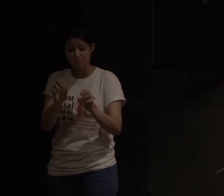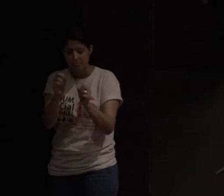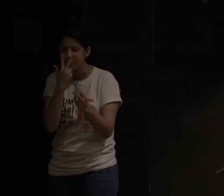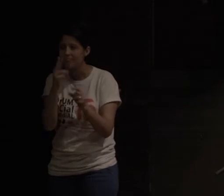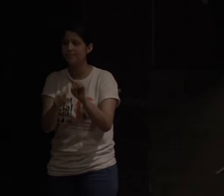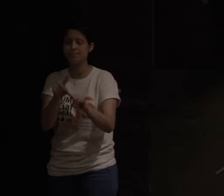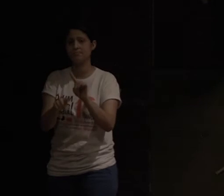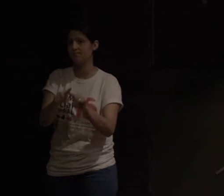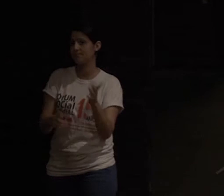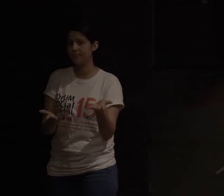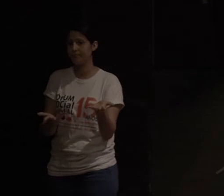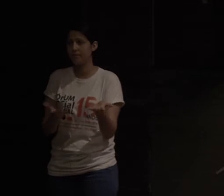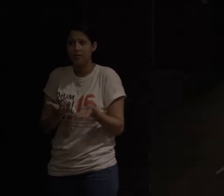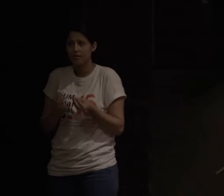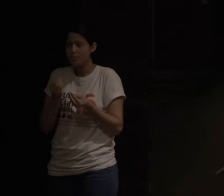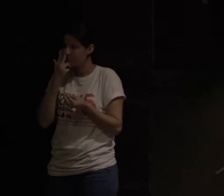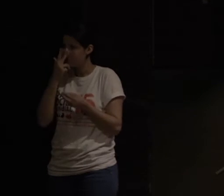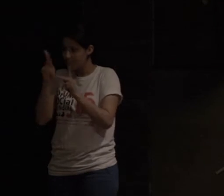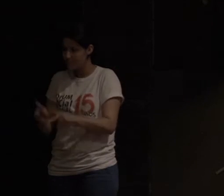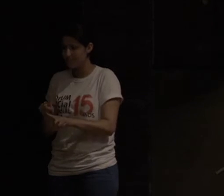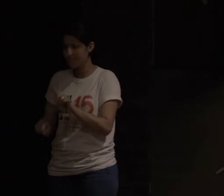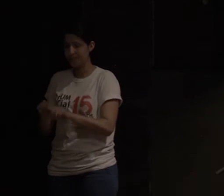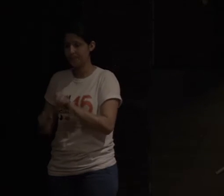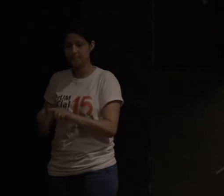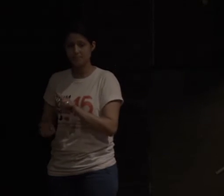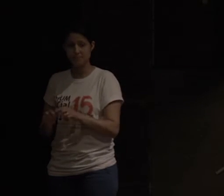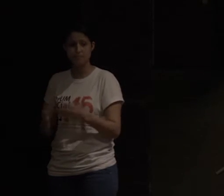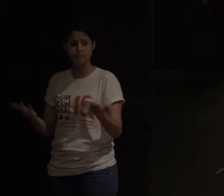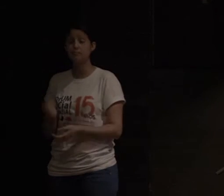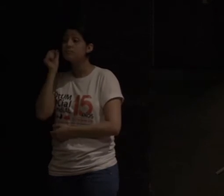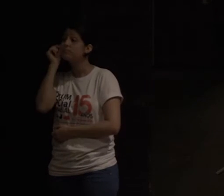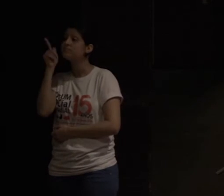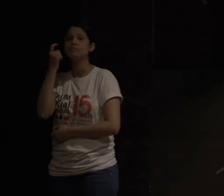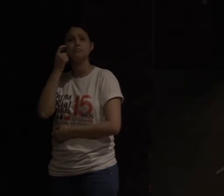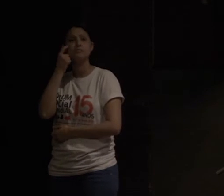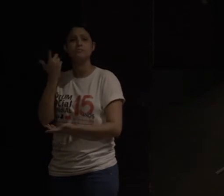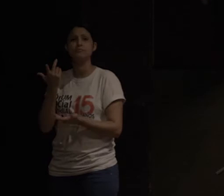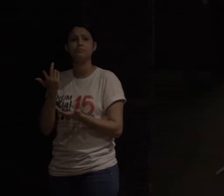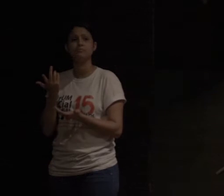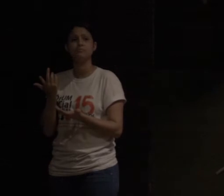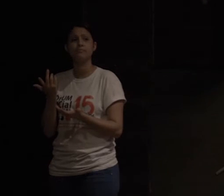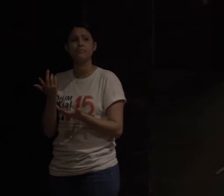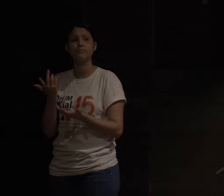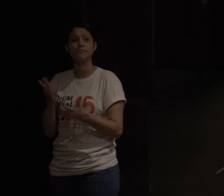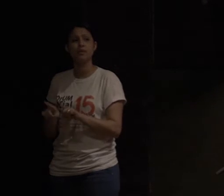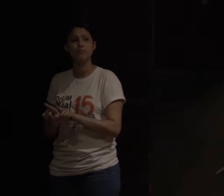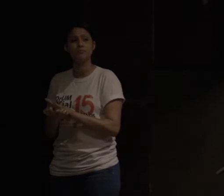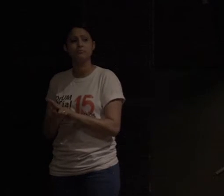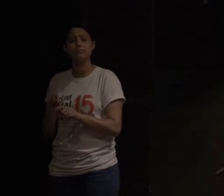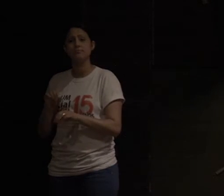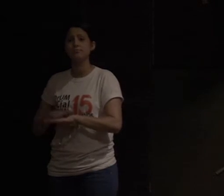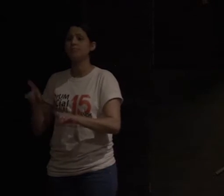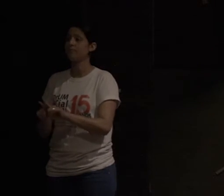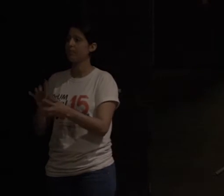As universidades numa mercadoria. Nós repudiámos esta manhã e já noutra ocasião a Lei Marco, que